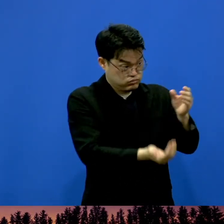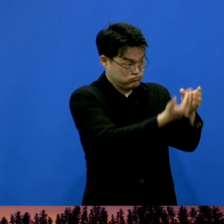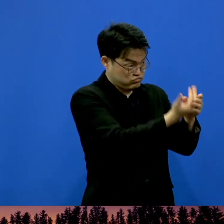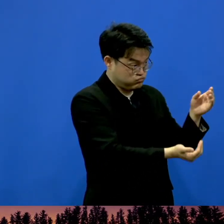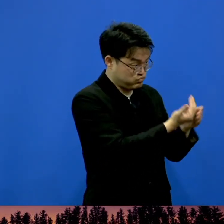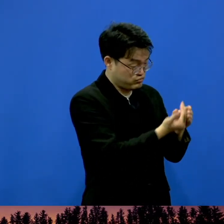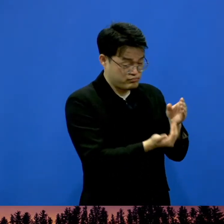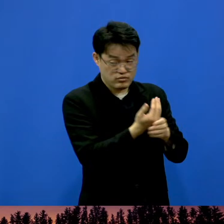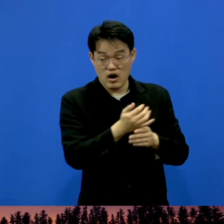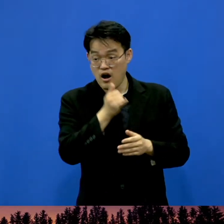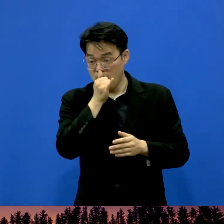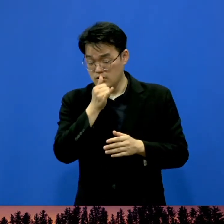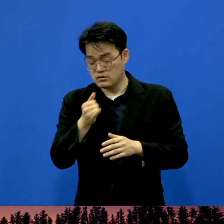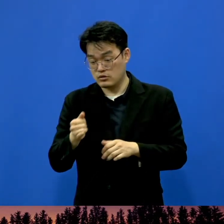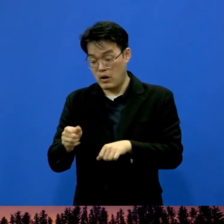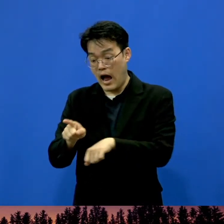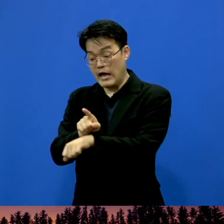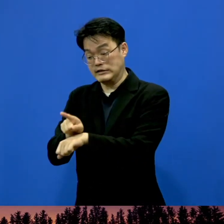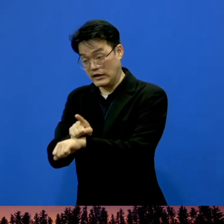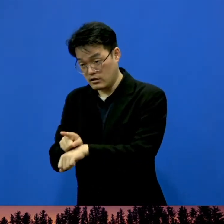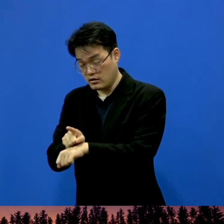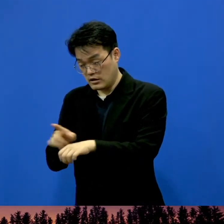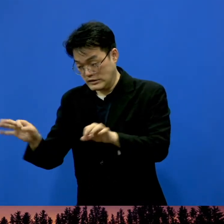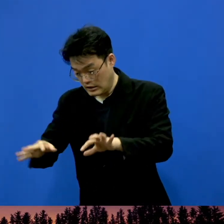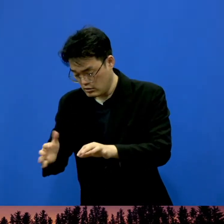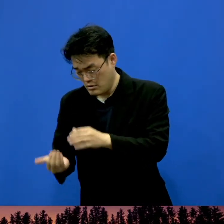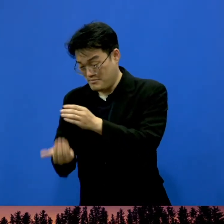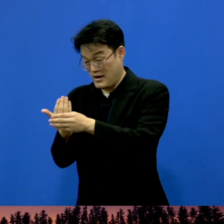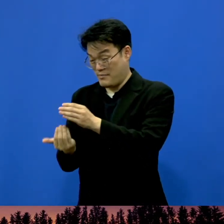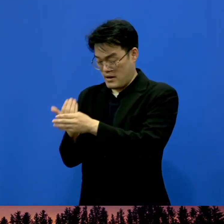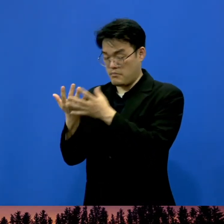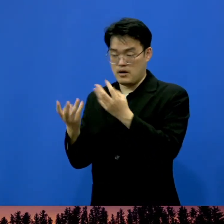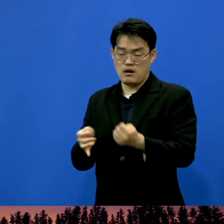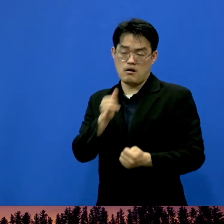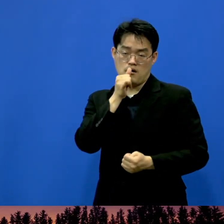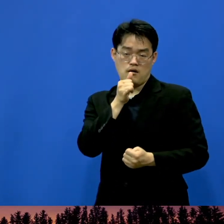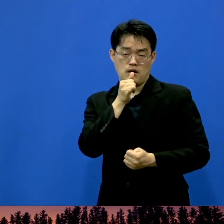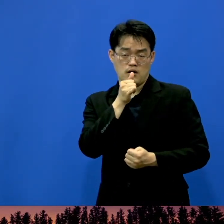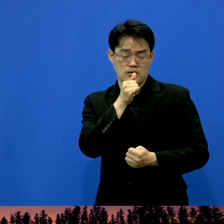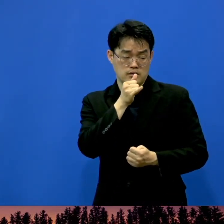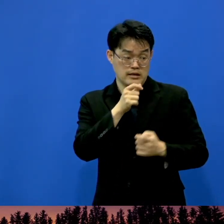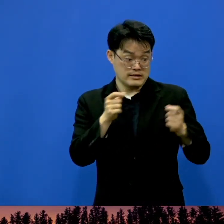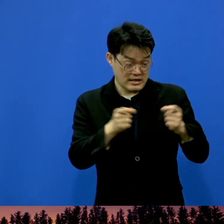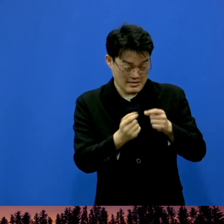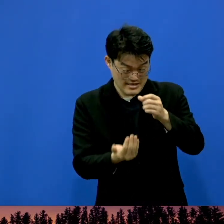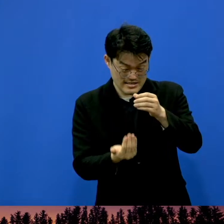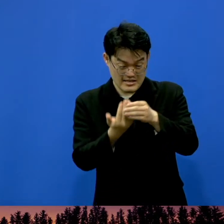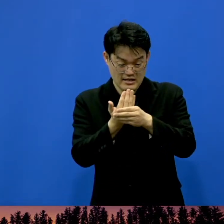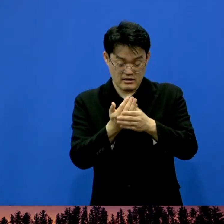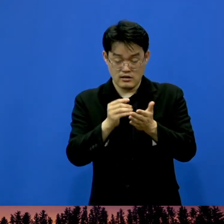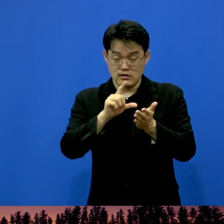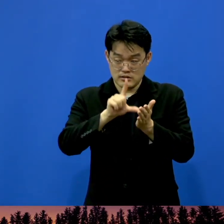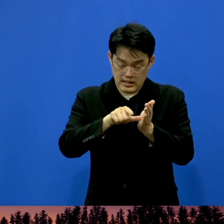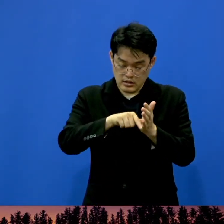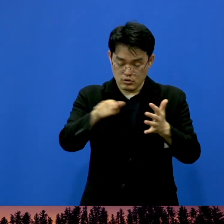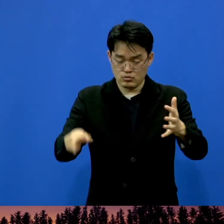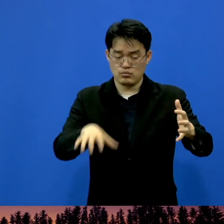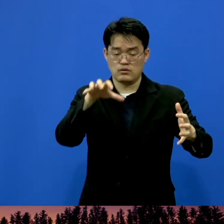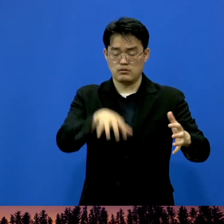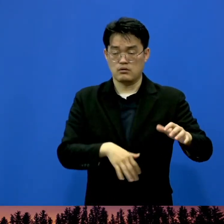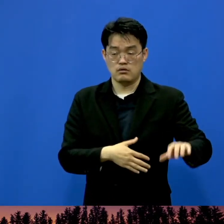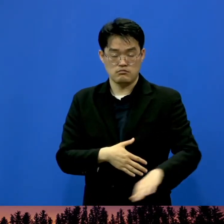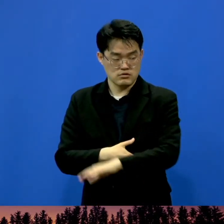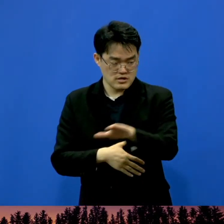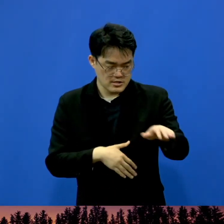한 시간에도 별일이 다 일어나요. 그죠? 그리고 이 짧은 시간들이지만 이 시간들을 어떻게 하느냐에 따라서 우리의